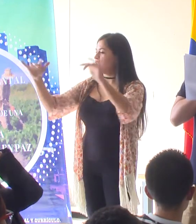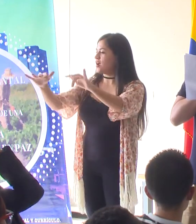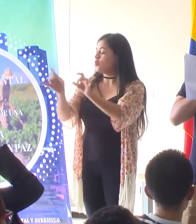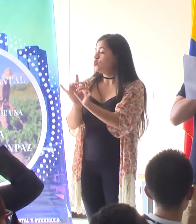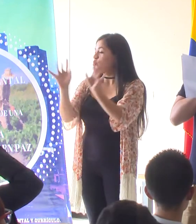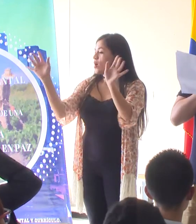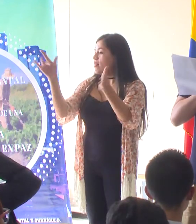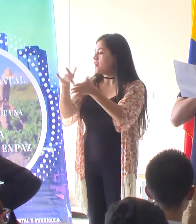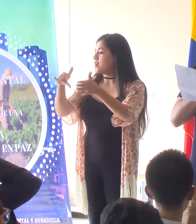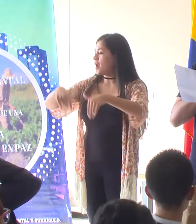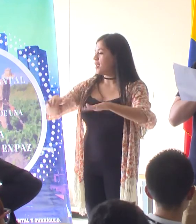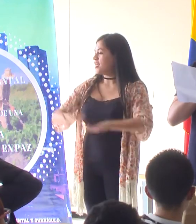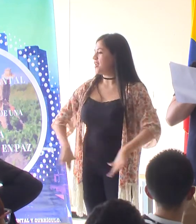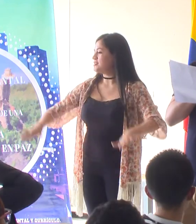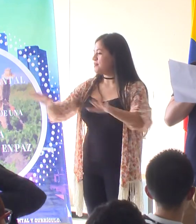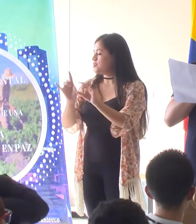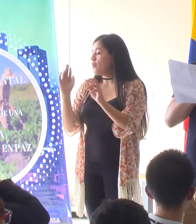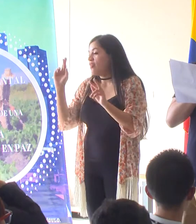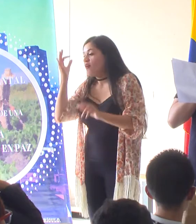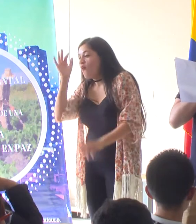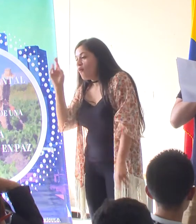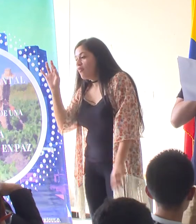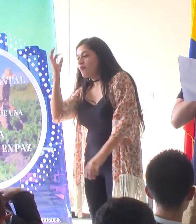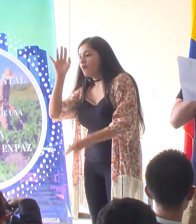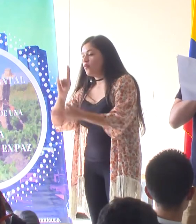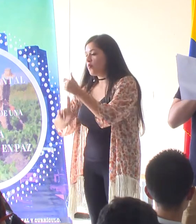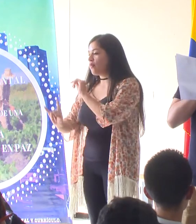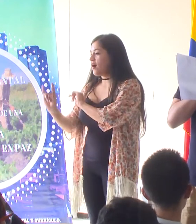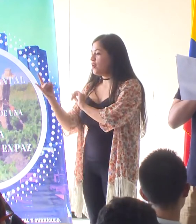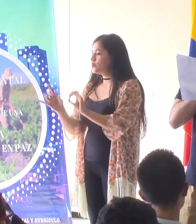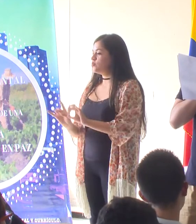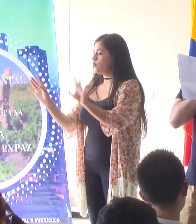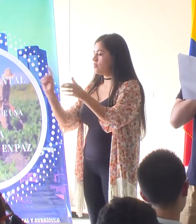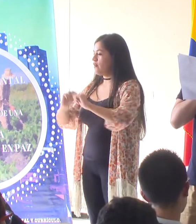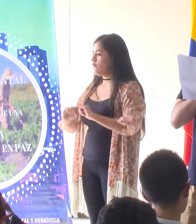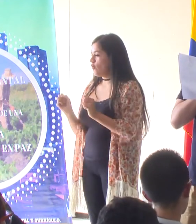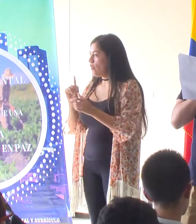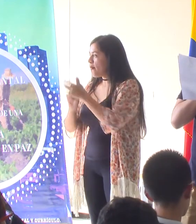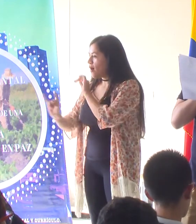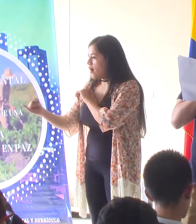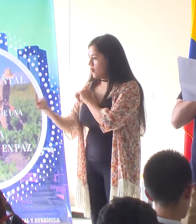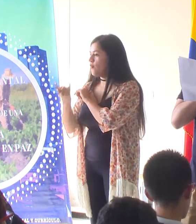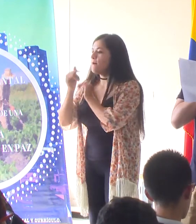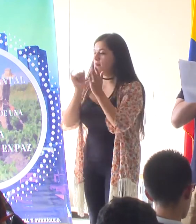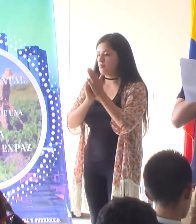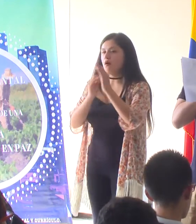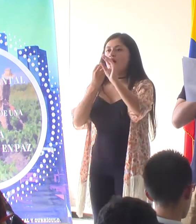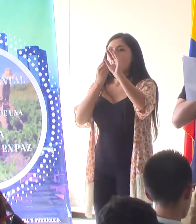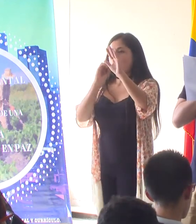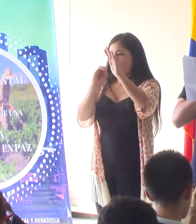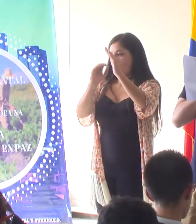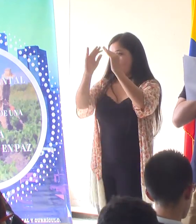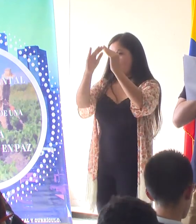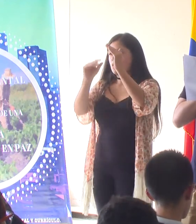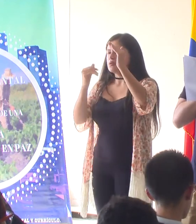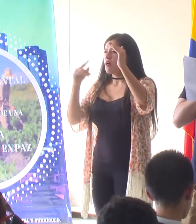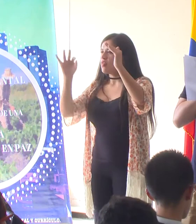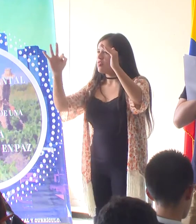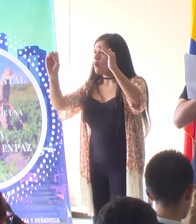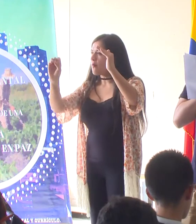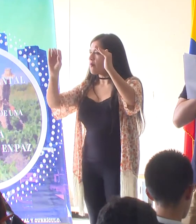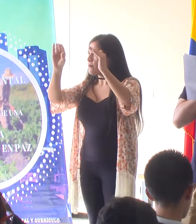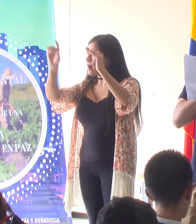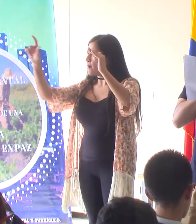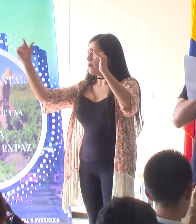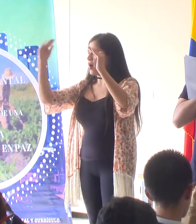otras lucecitas son las de sus familias sus abuelos sus amigos y así de luz en luz somos parte del mismo sur